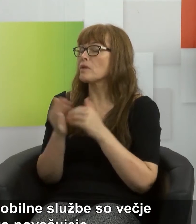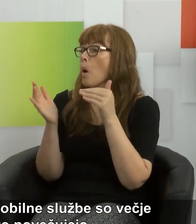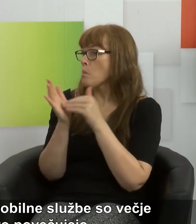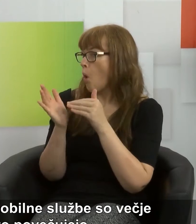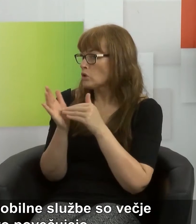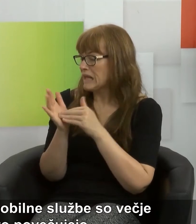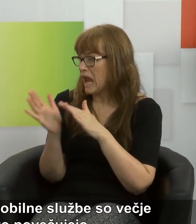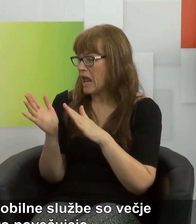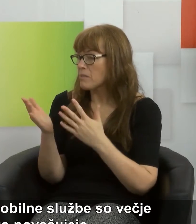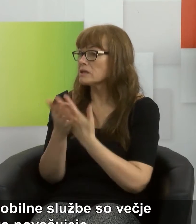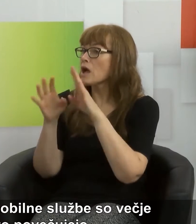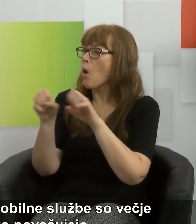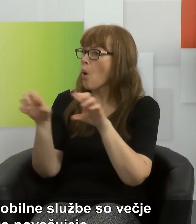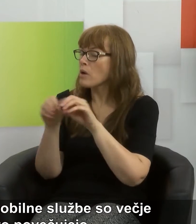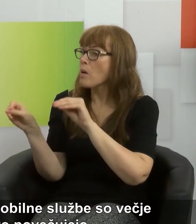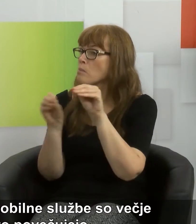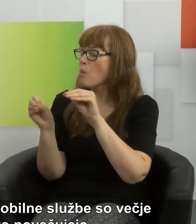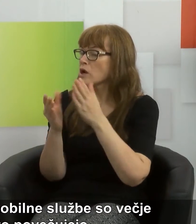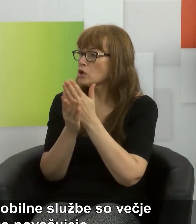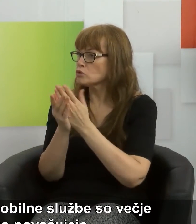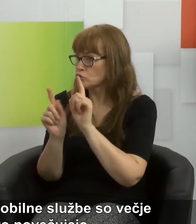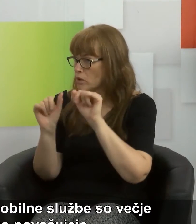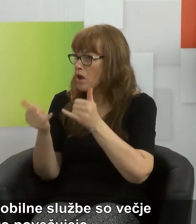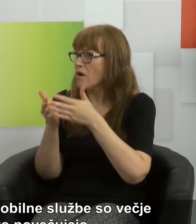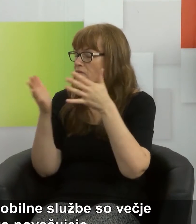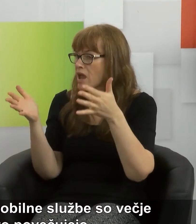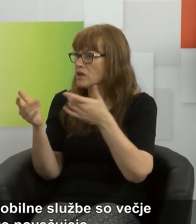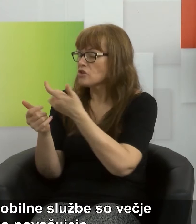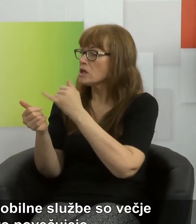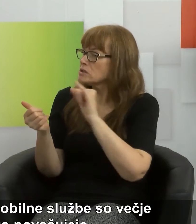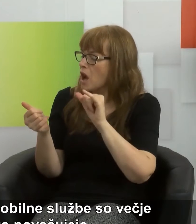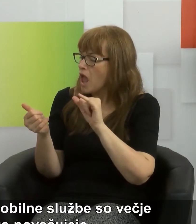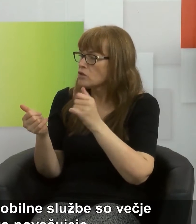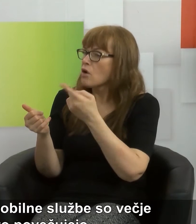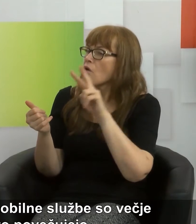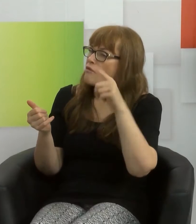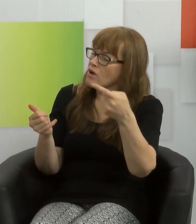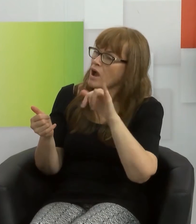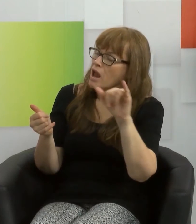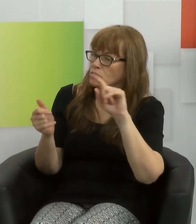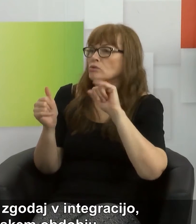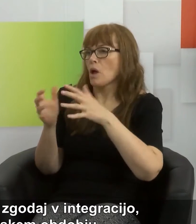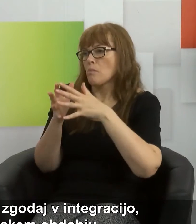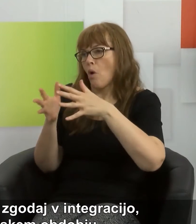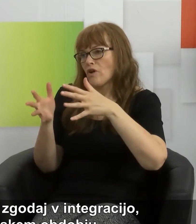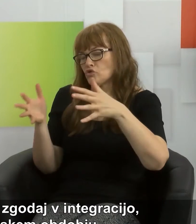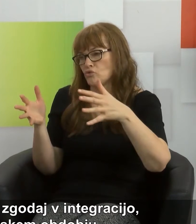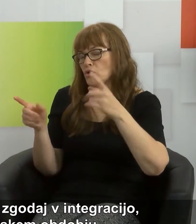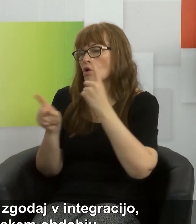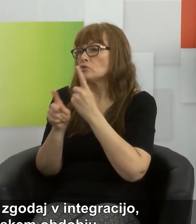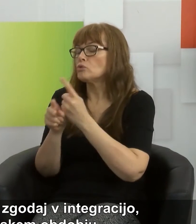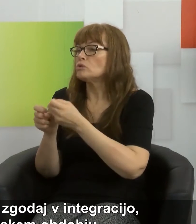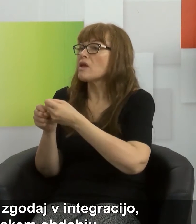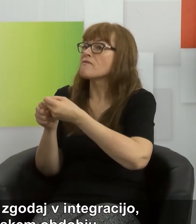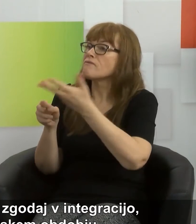Potrebe za upravljanje mobilne službe so večje. Se iz leta v leto povečujejo. Tudi več